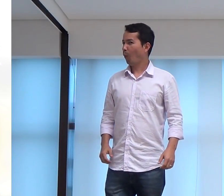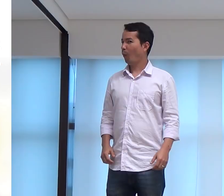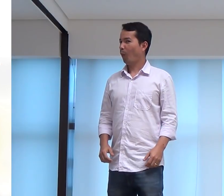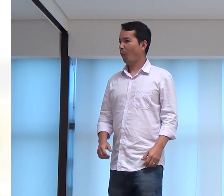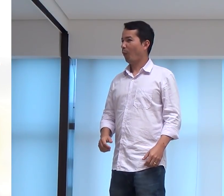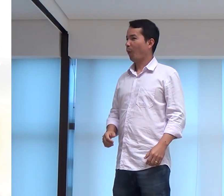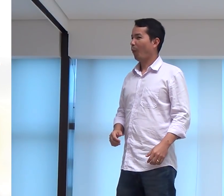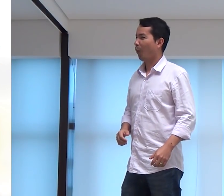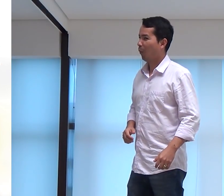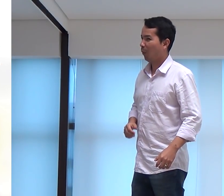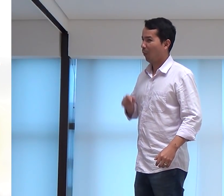bem?